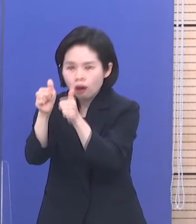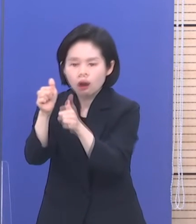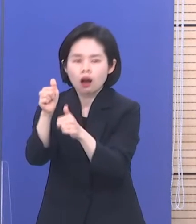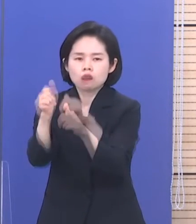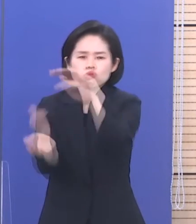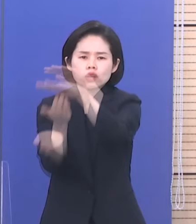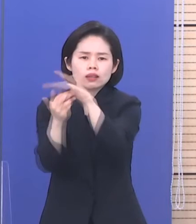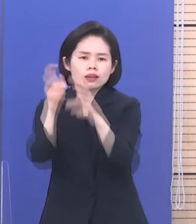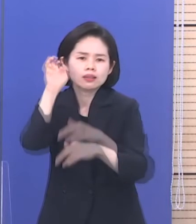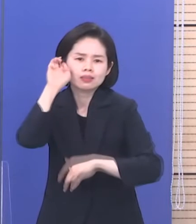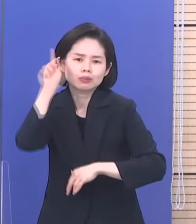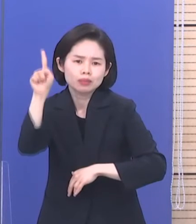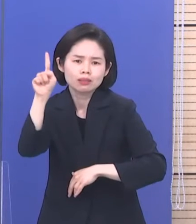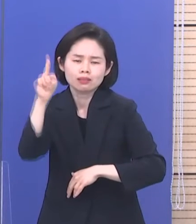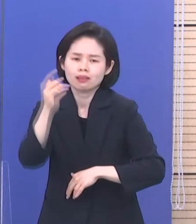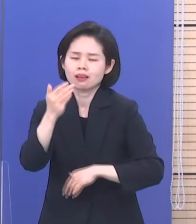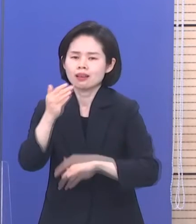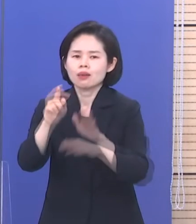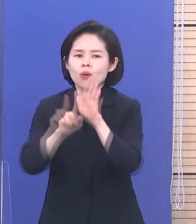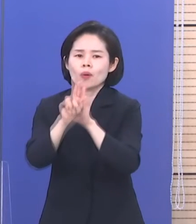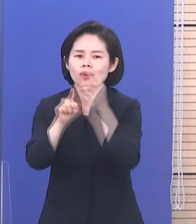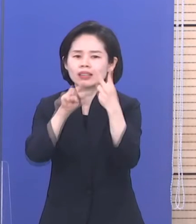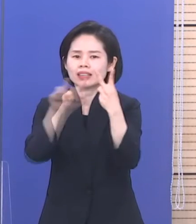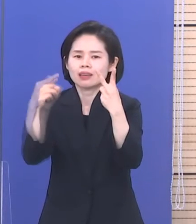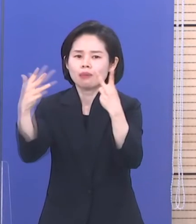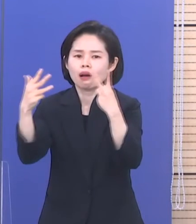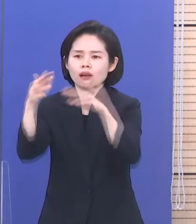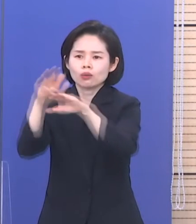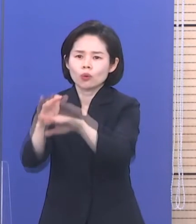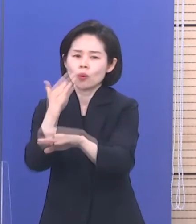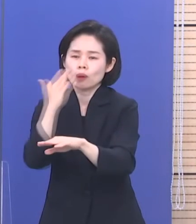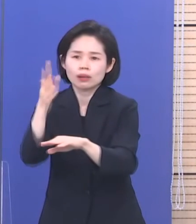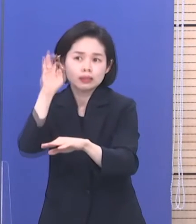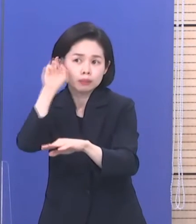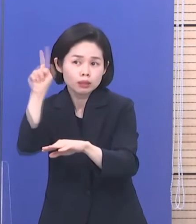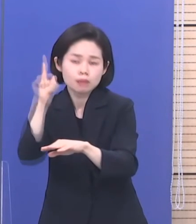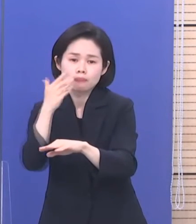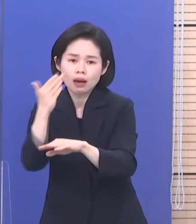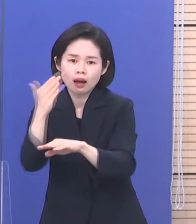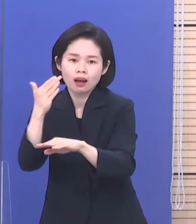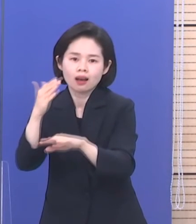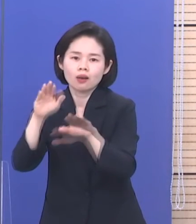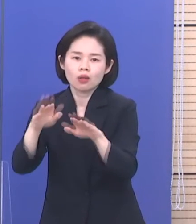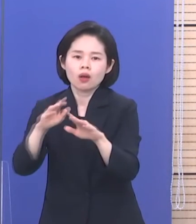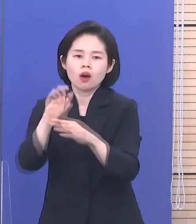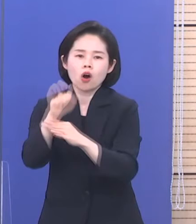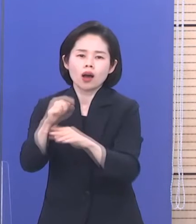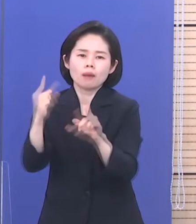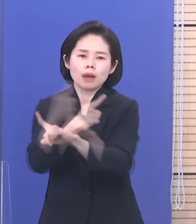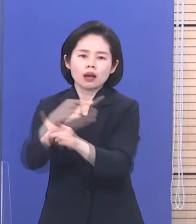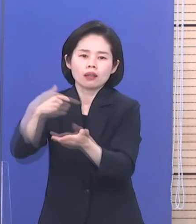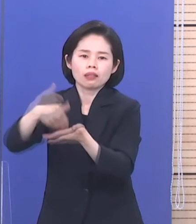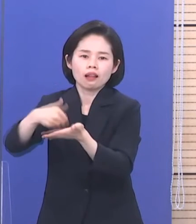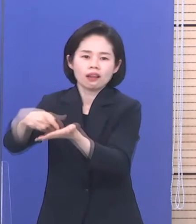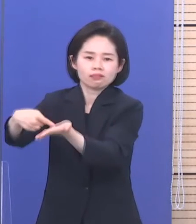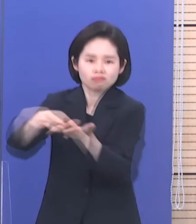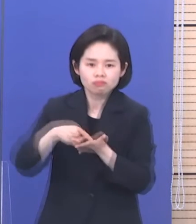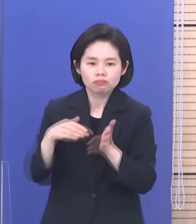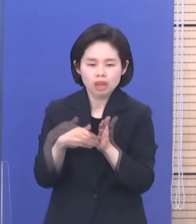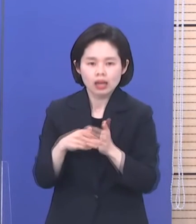31일까지 냉장 보관할 수 있도록 오늘 허가 변경을 신청하였습니다. 이와